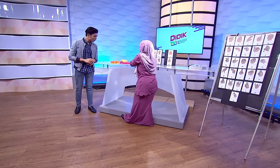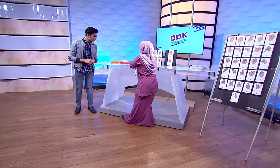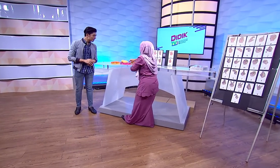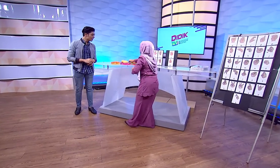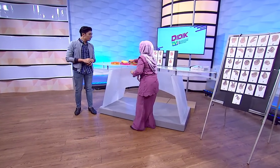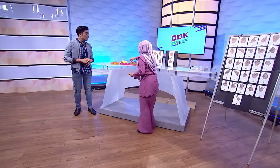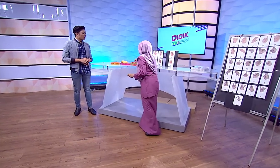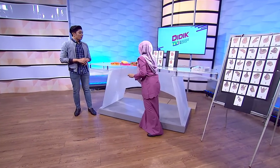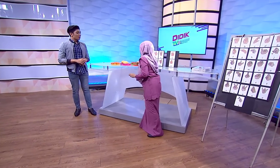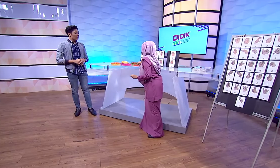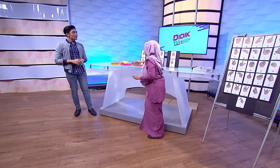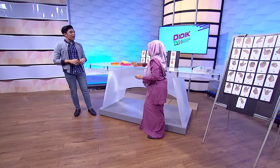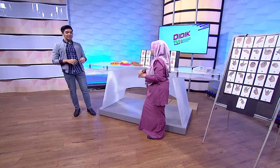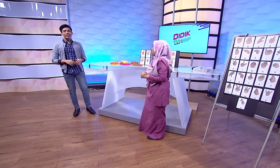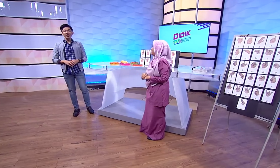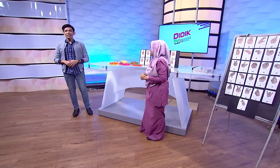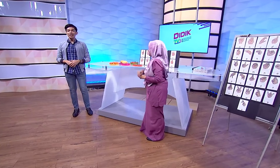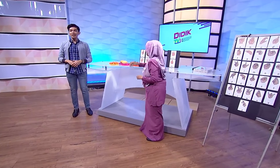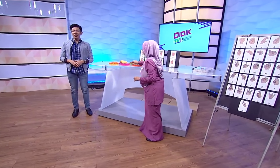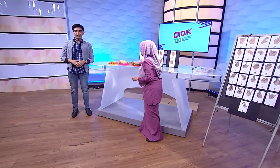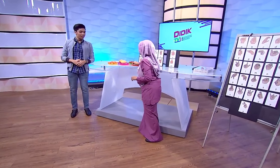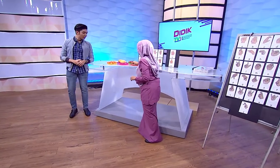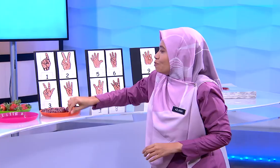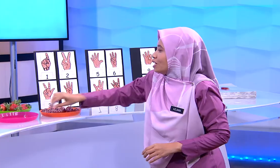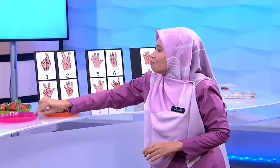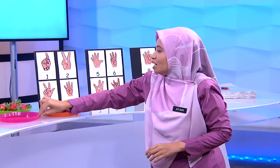Oke kalau mau dikirim tambah-tambah